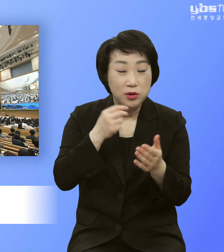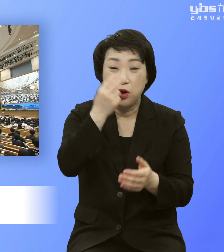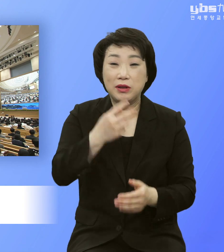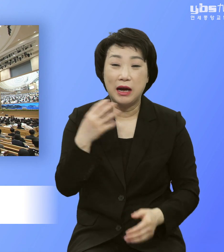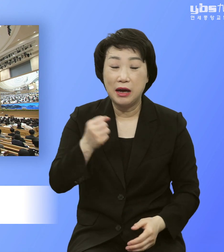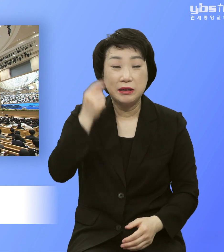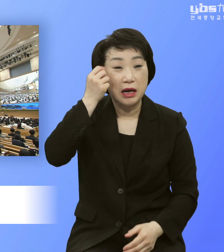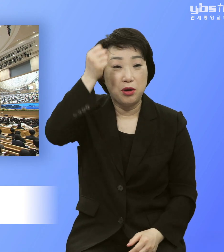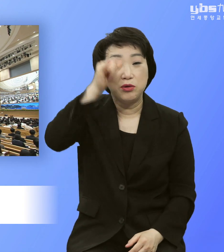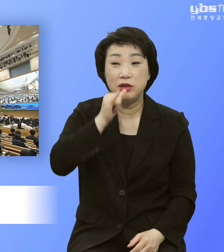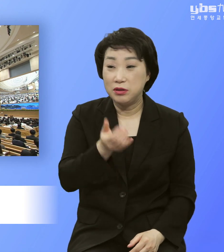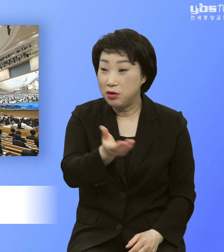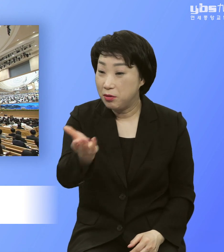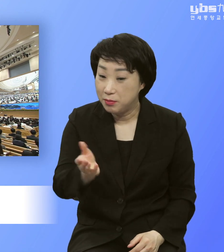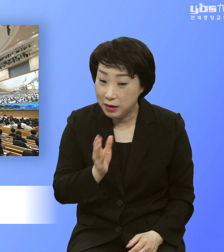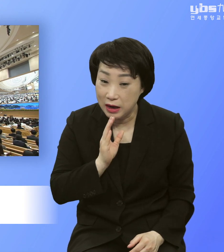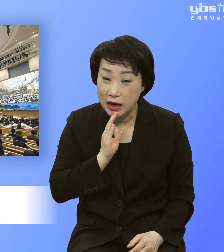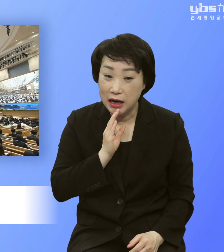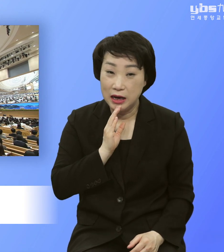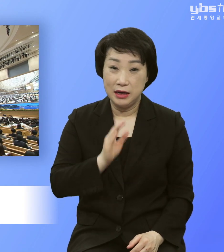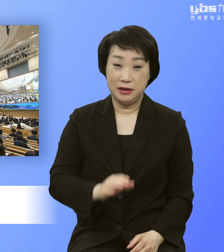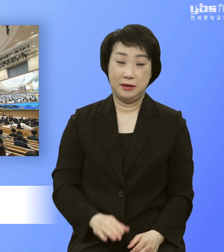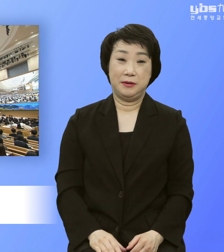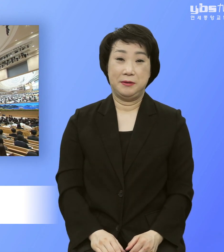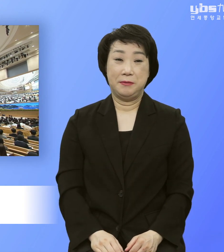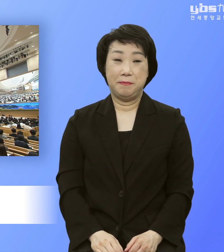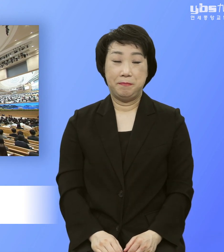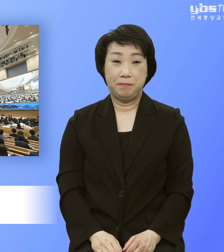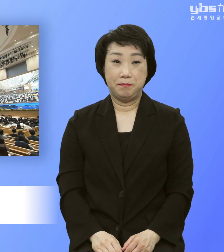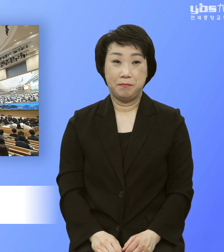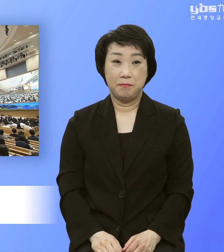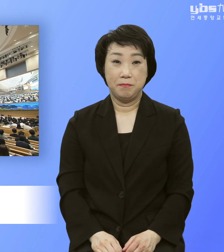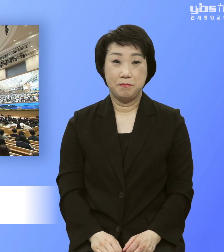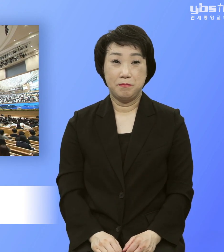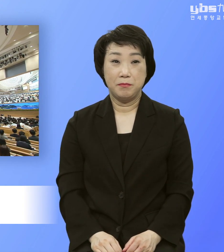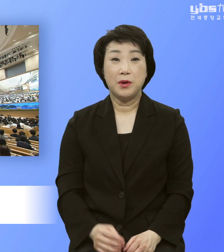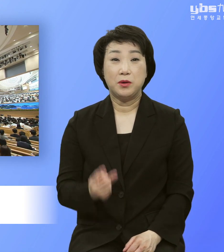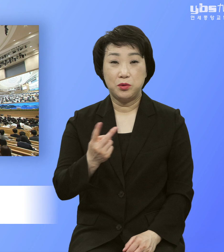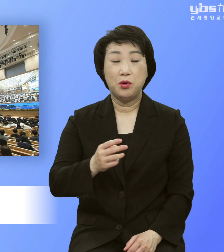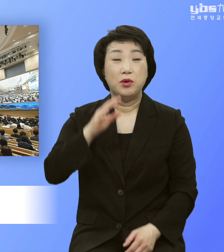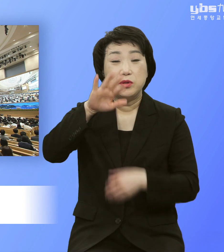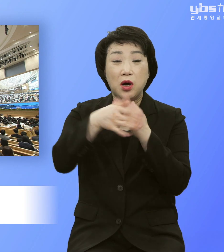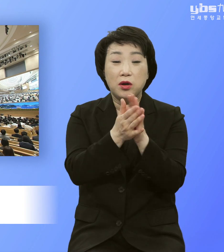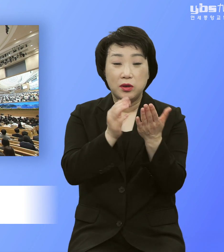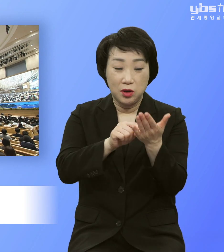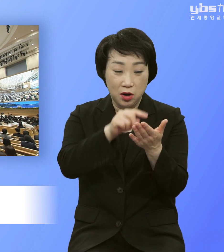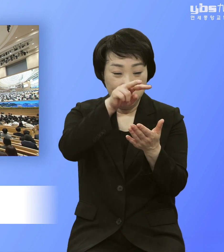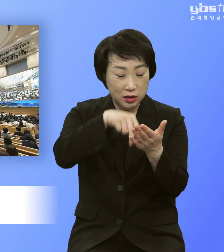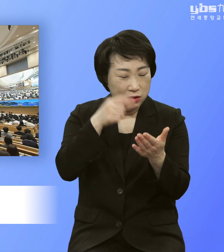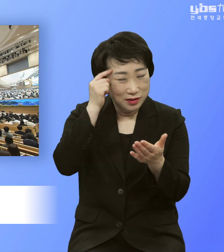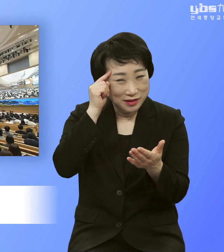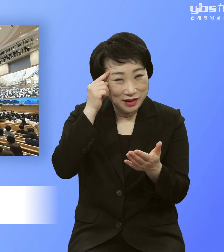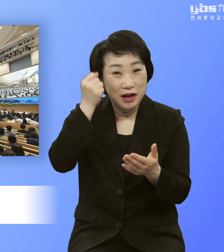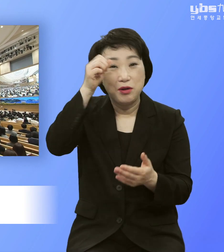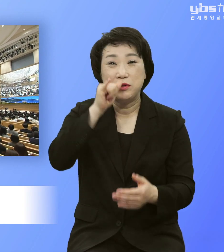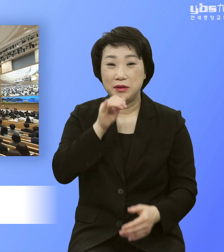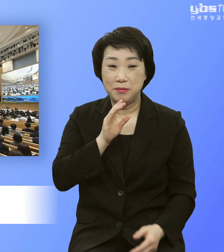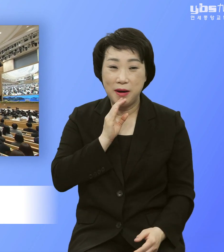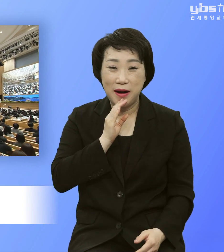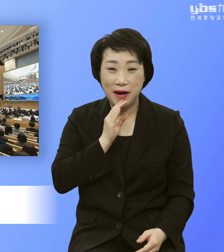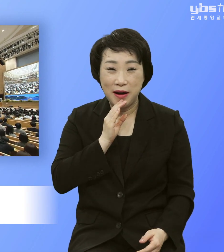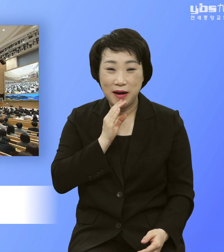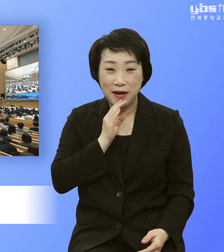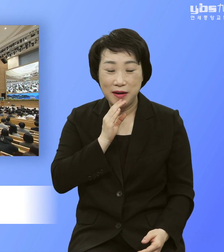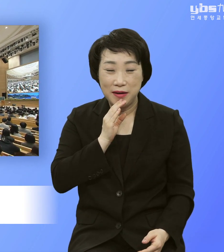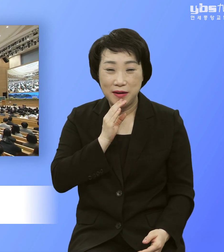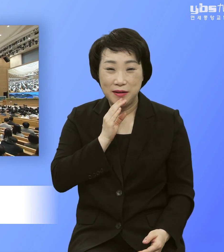줄 생각하고 성경에서 영생을 얻는 줄 생각하고 또 성경을 상고하거니와 성경을